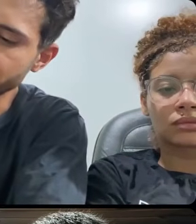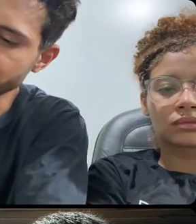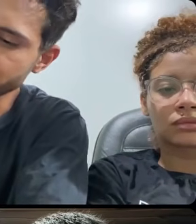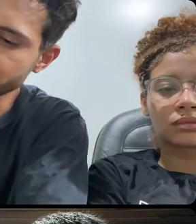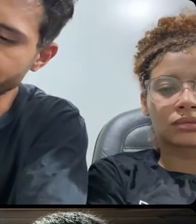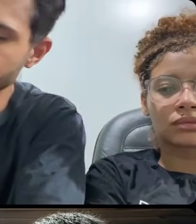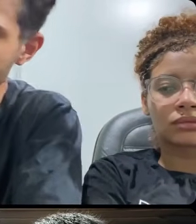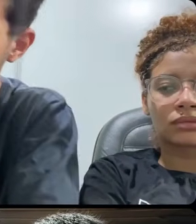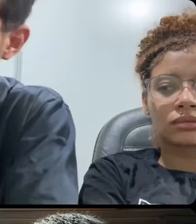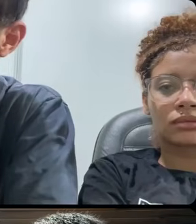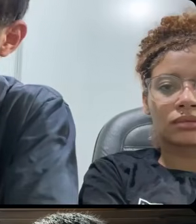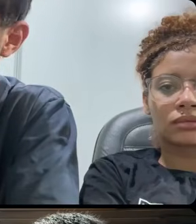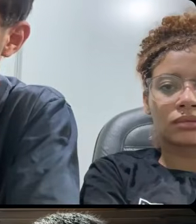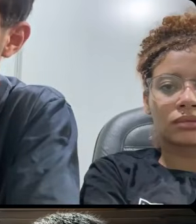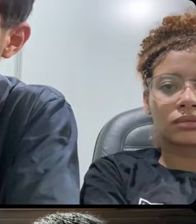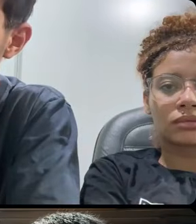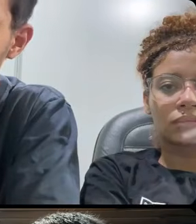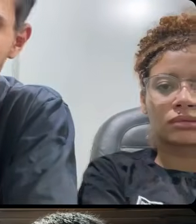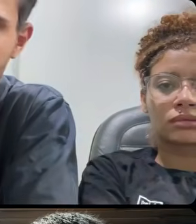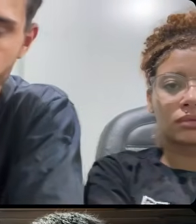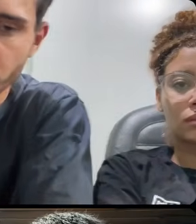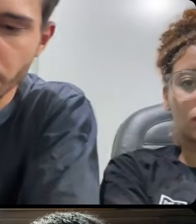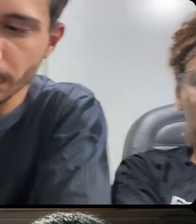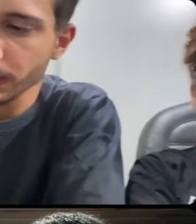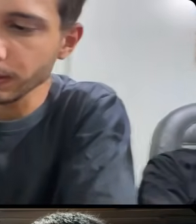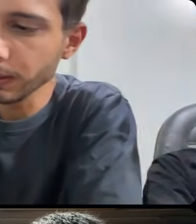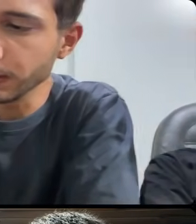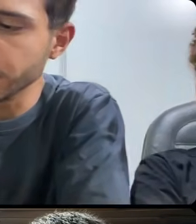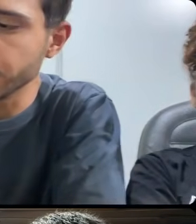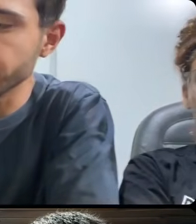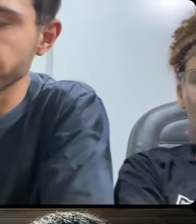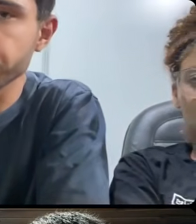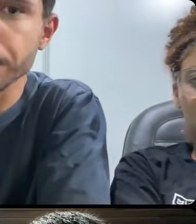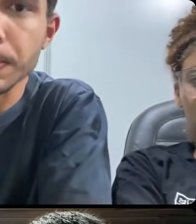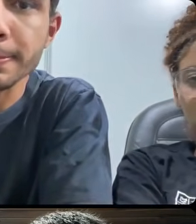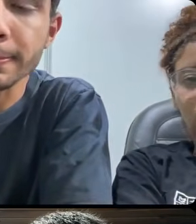tô atirado, eu tô trabalhando só pra usar droga e tudo mais.